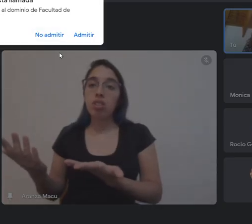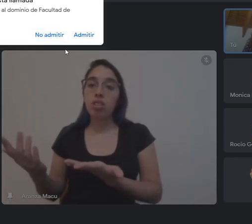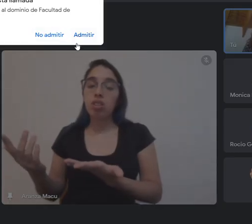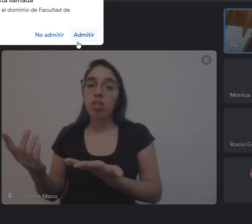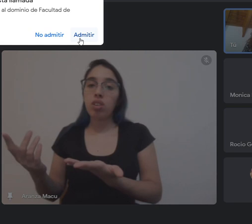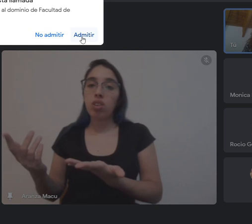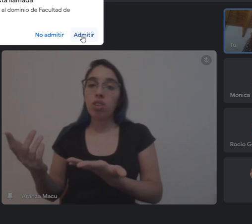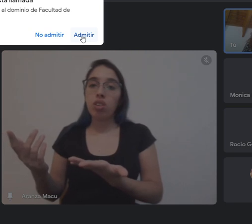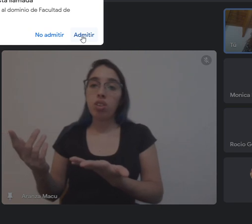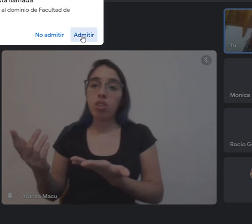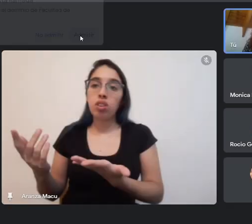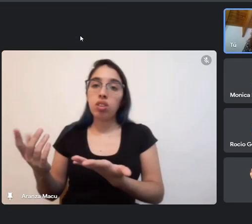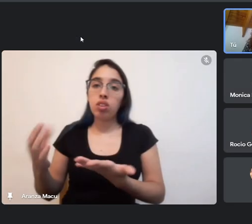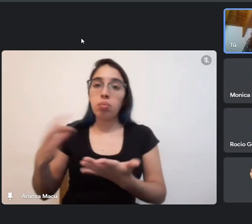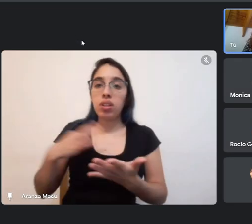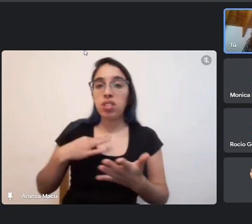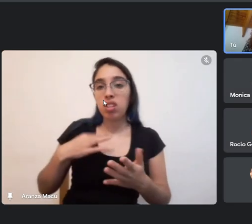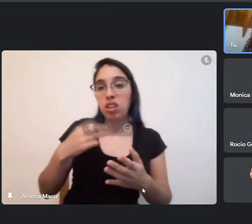¿sí?